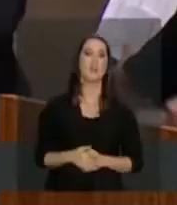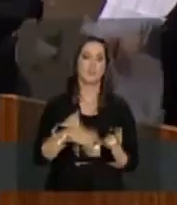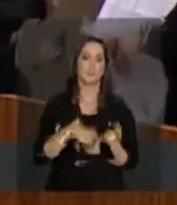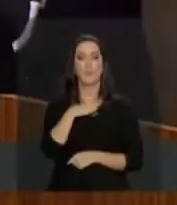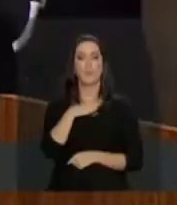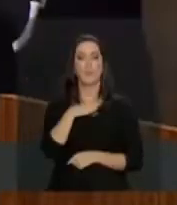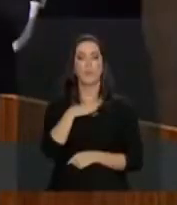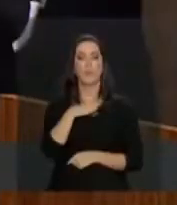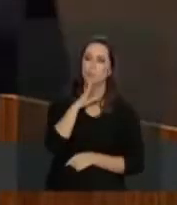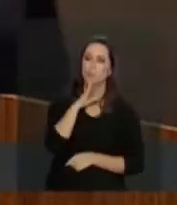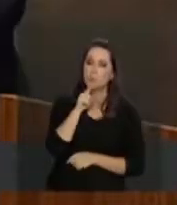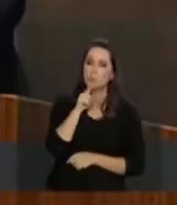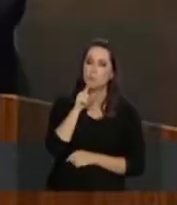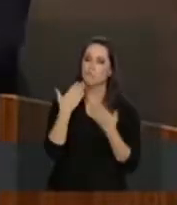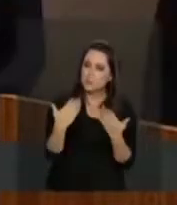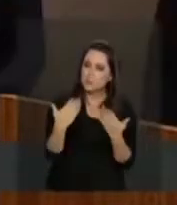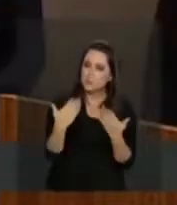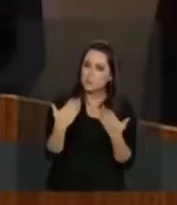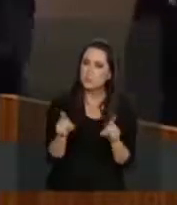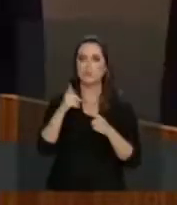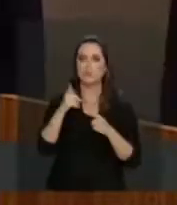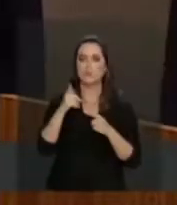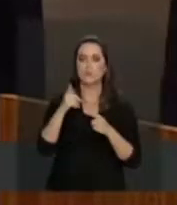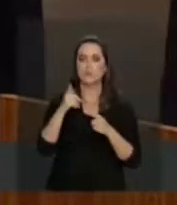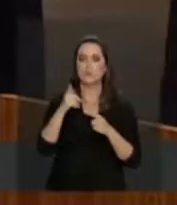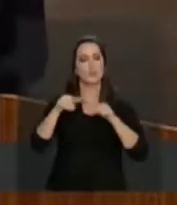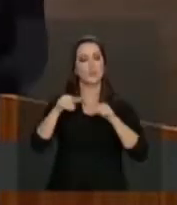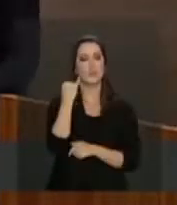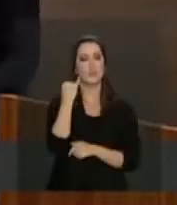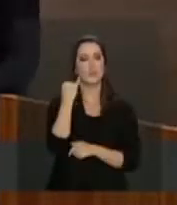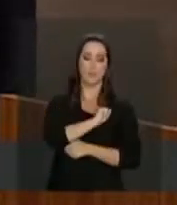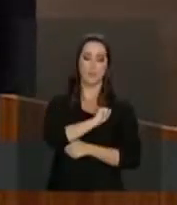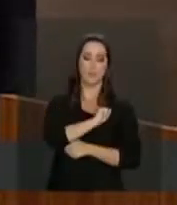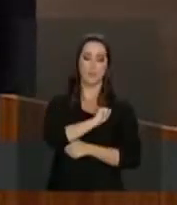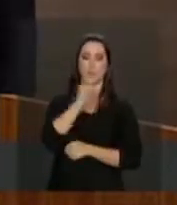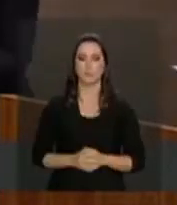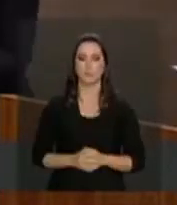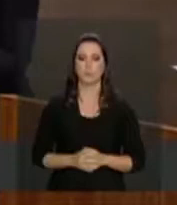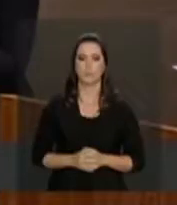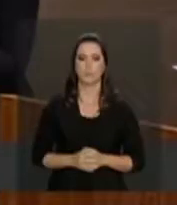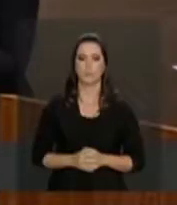o meu reconhecimento por essa demonstração de civismo e amor ao Brasil.